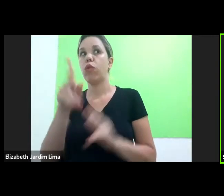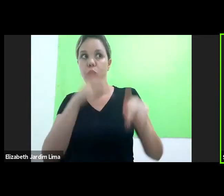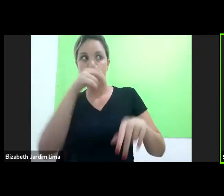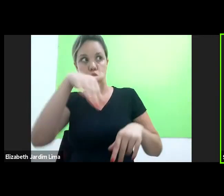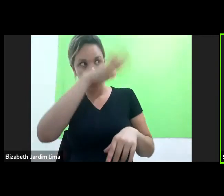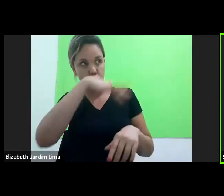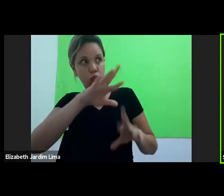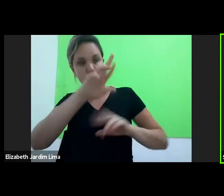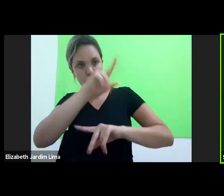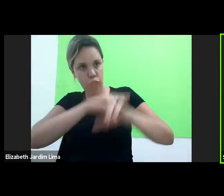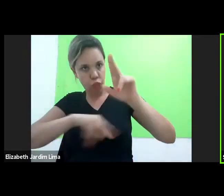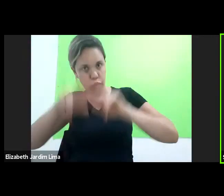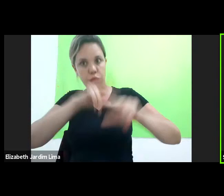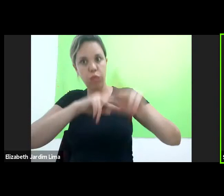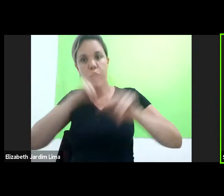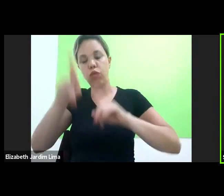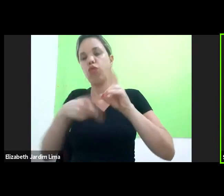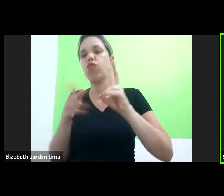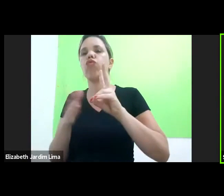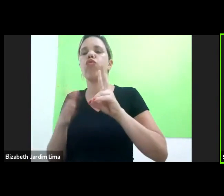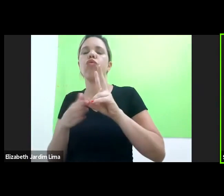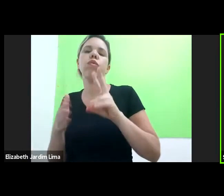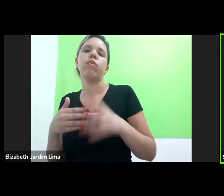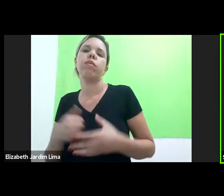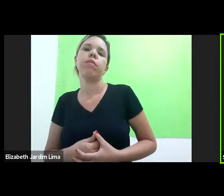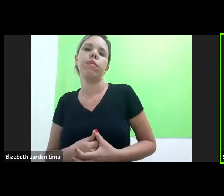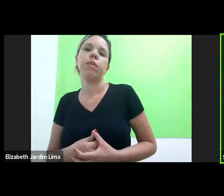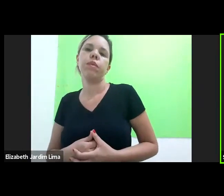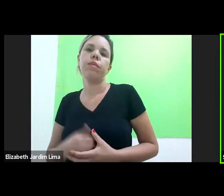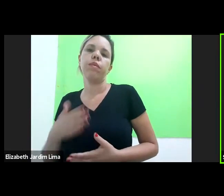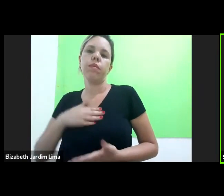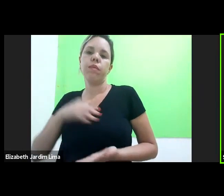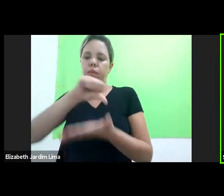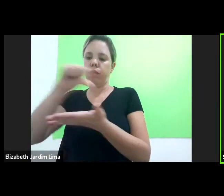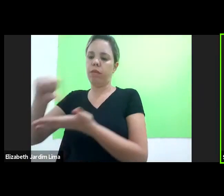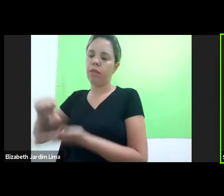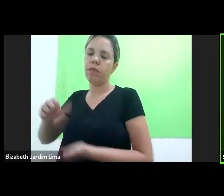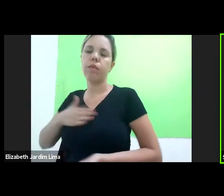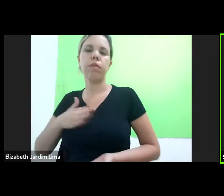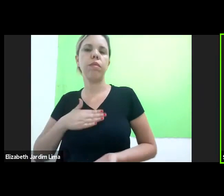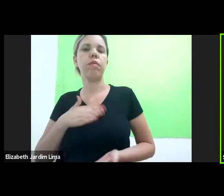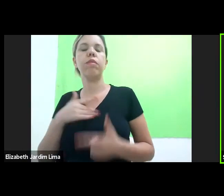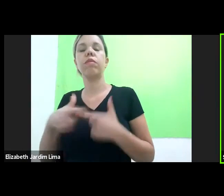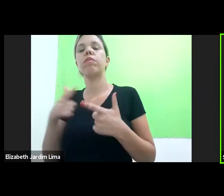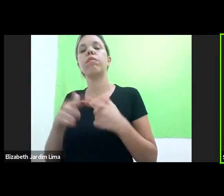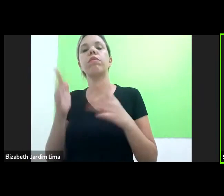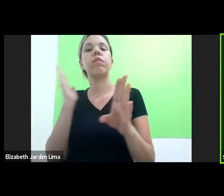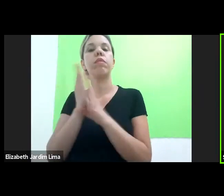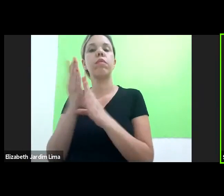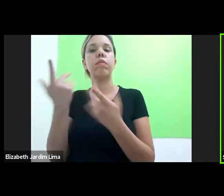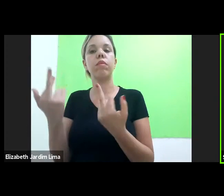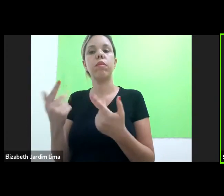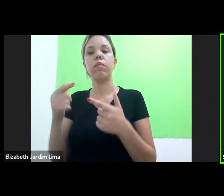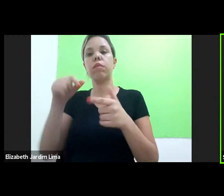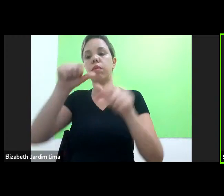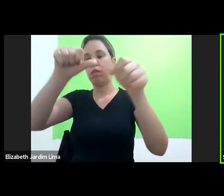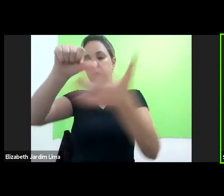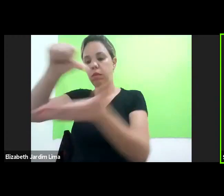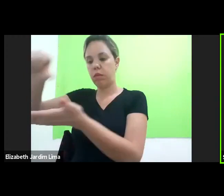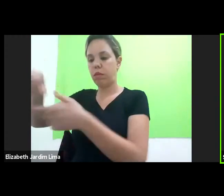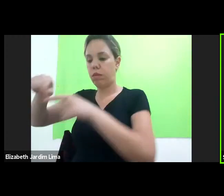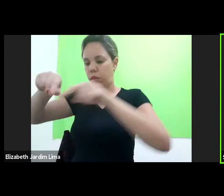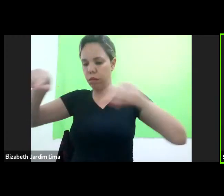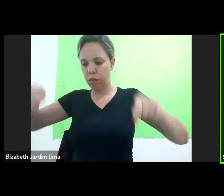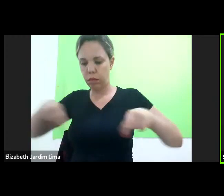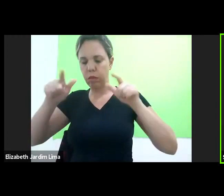diversas aldeias indígenas e povos indígenas da minha região. E um desses problemas eram os problemas territoriais. Um desses problemas